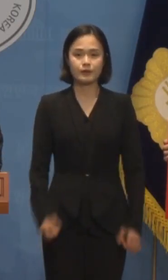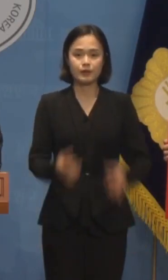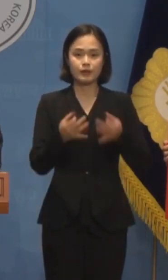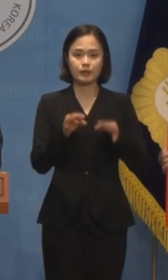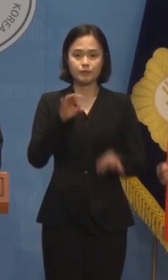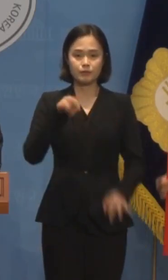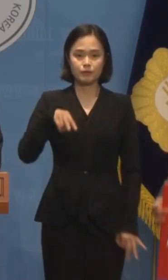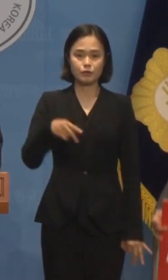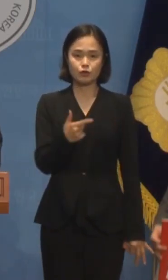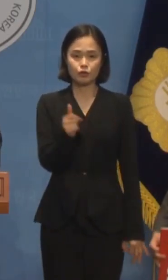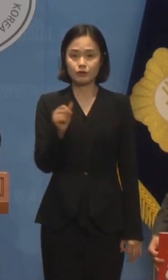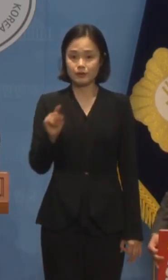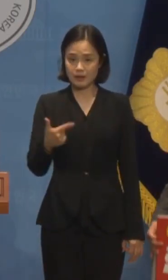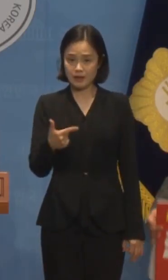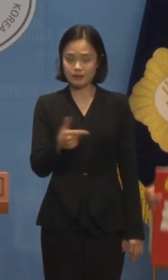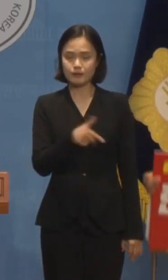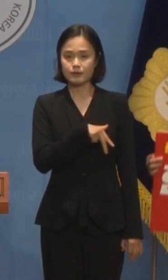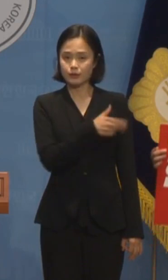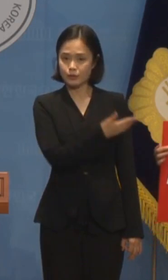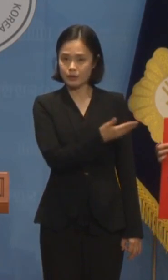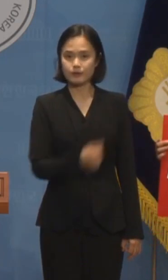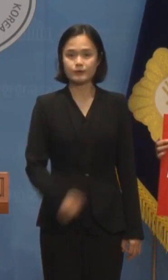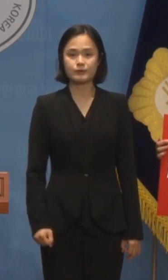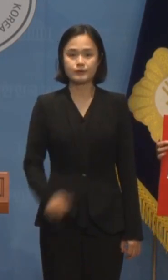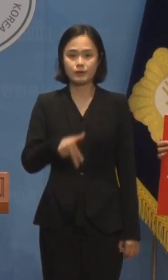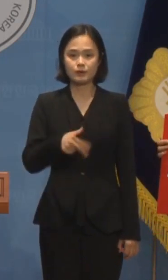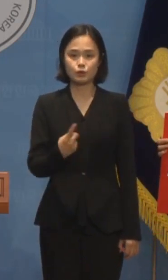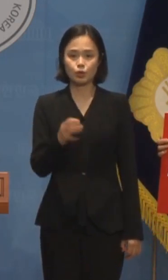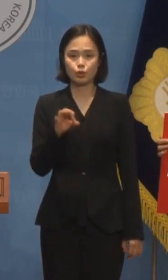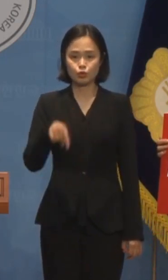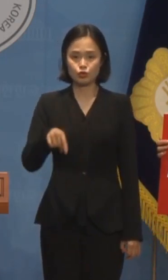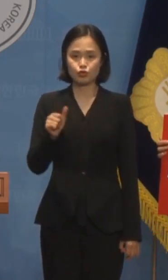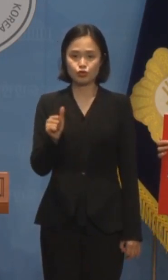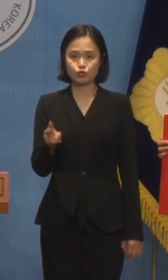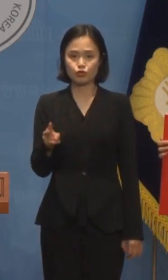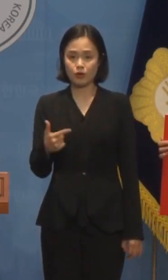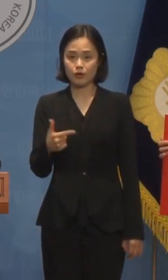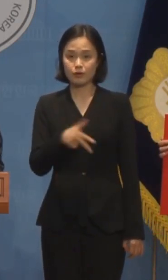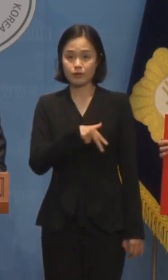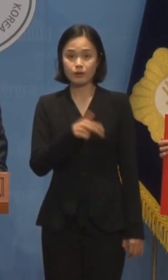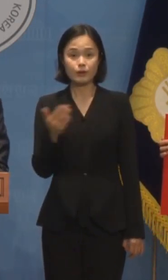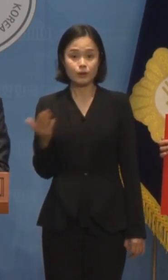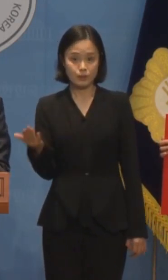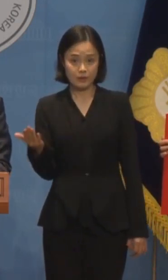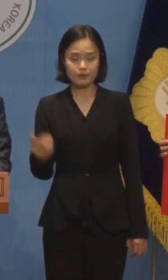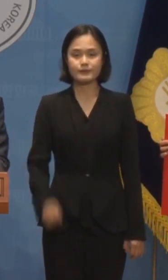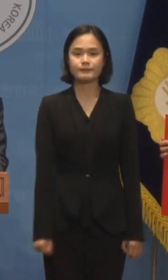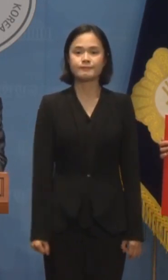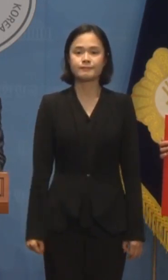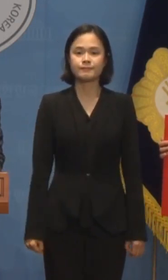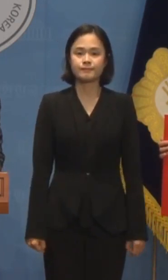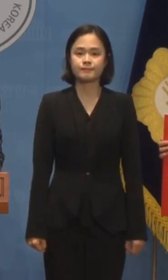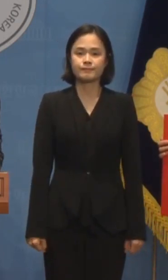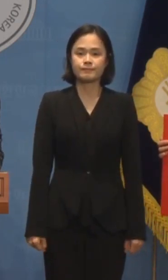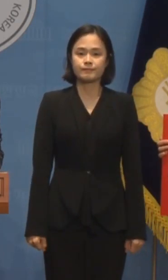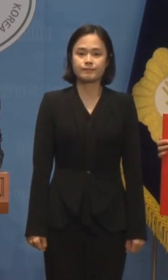김윤환 성남시의원이십니다. 조의원 성남시의원 함께 해주셨습니다.